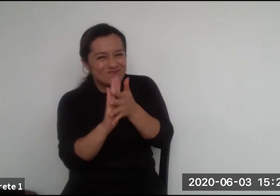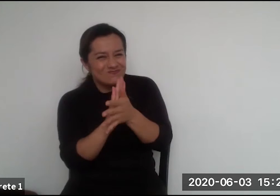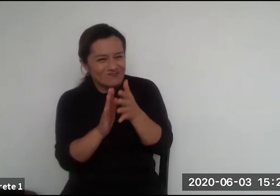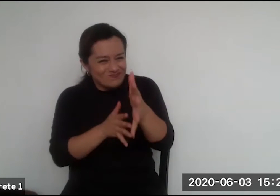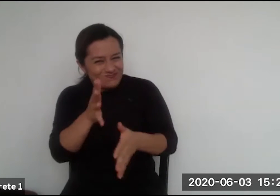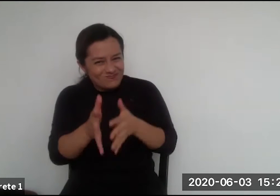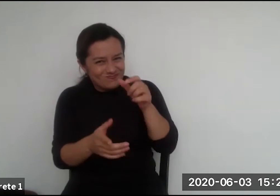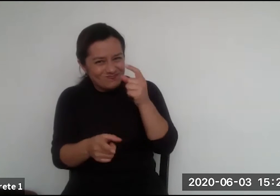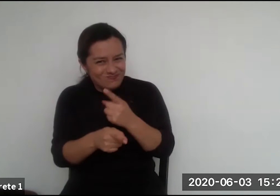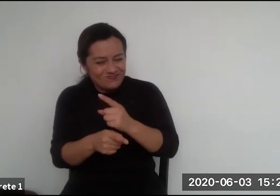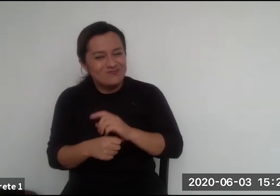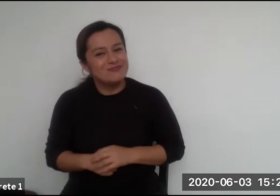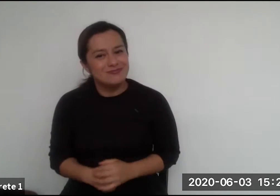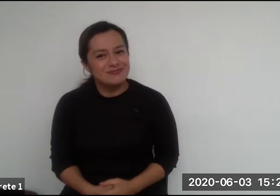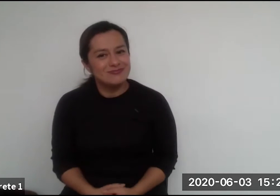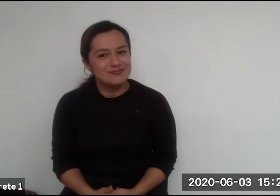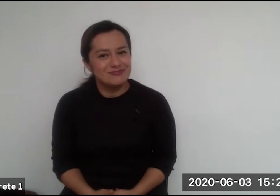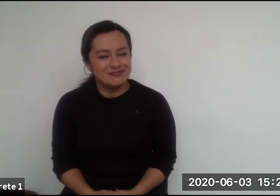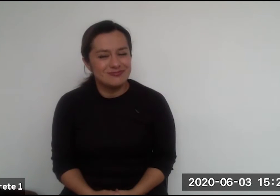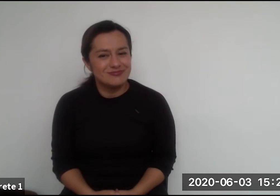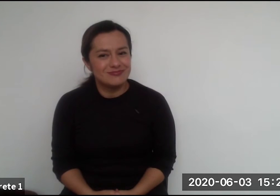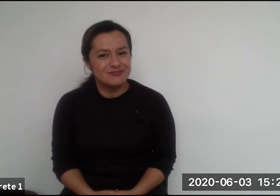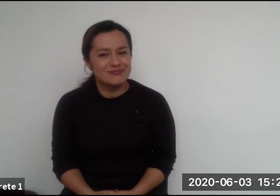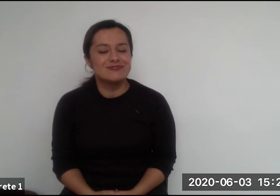bastante dificuldade em pensar